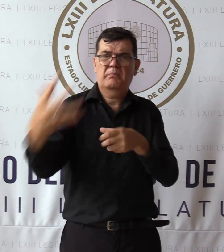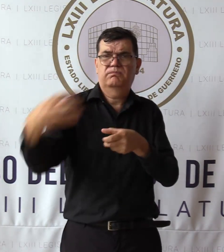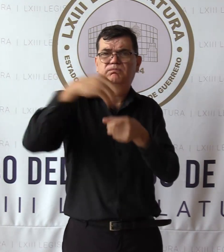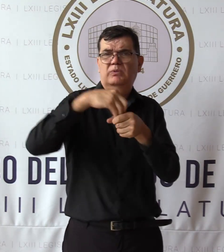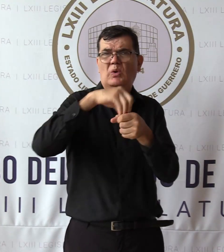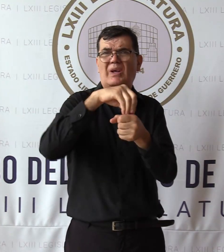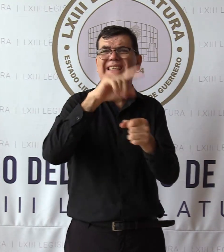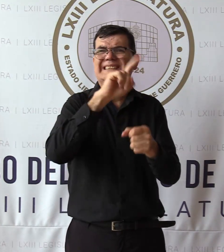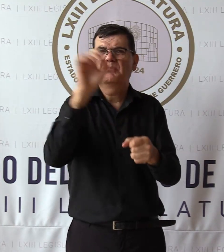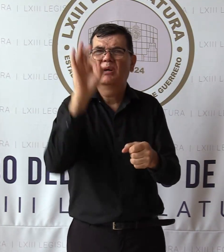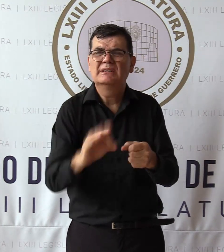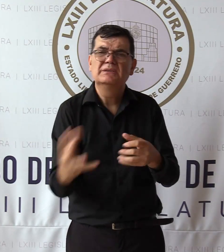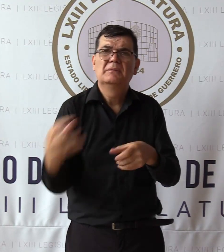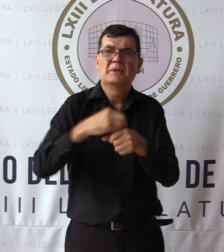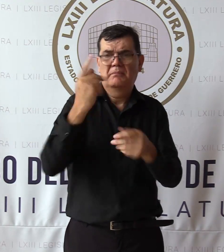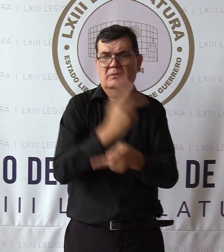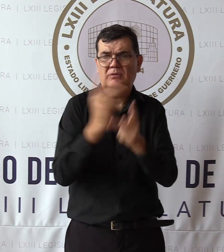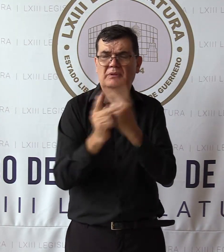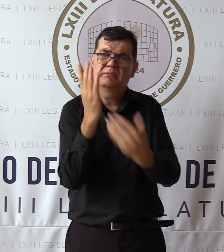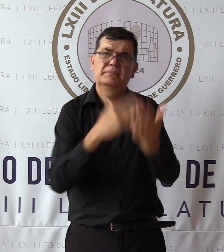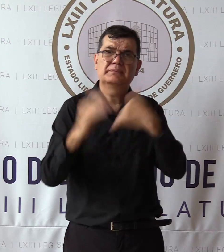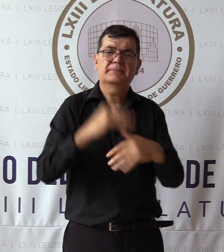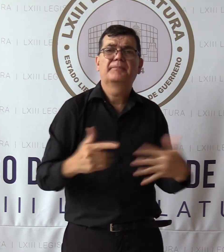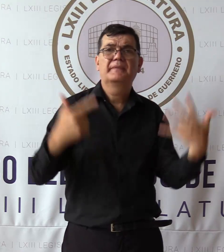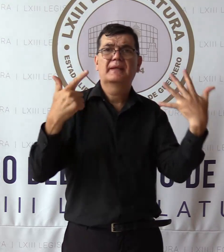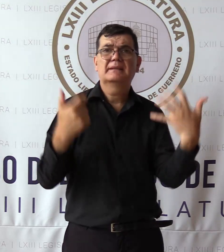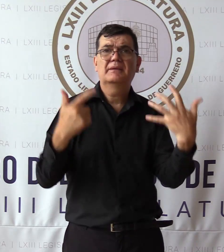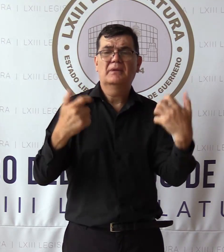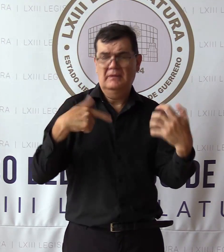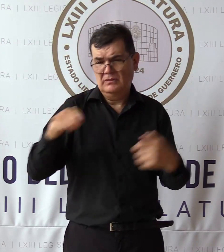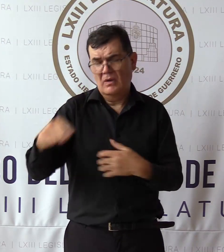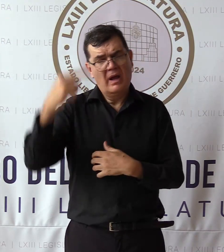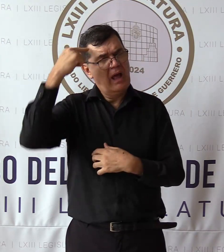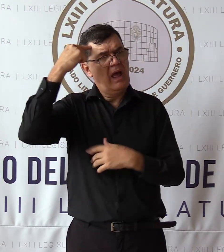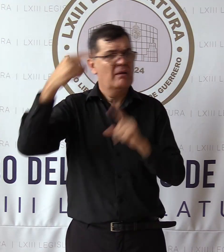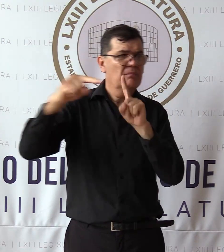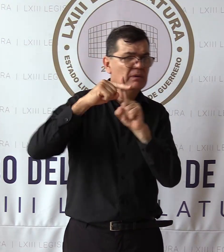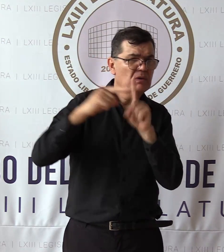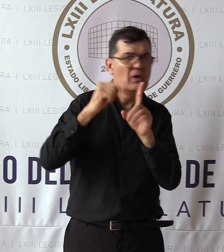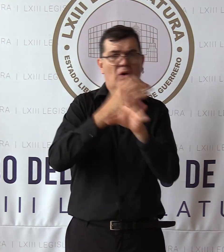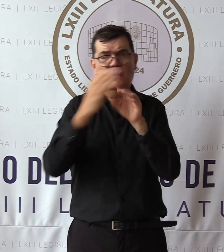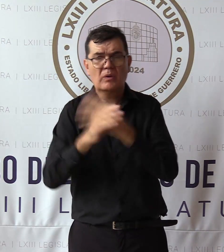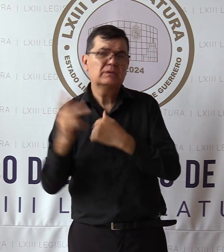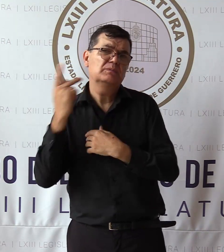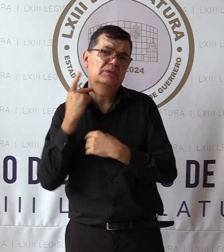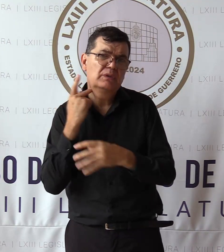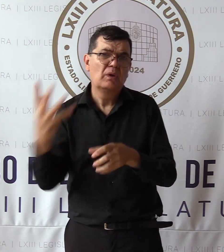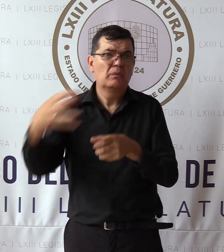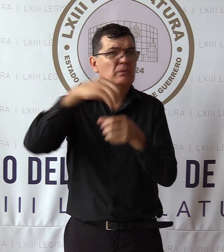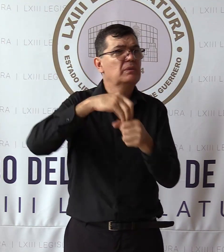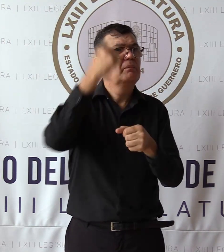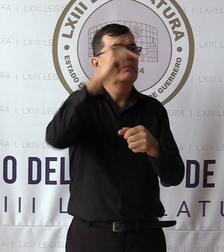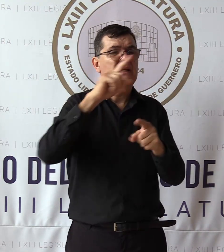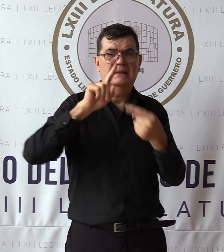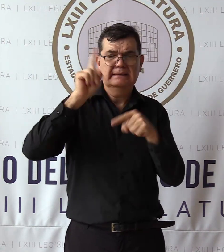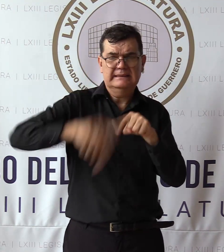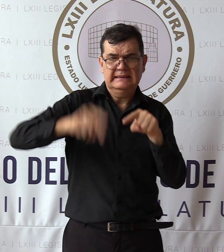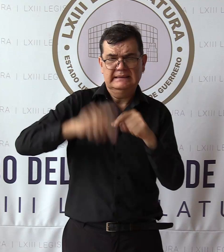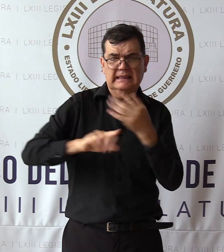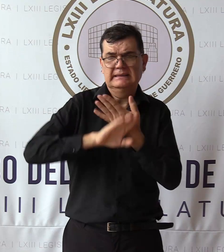y productiva. 7. Promover actitudes, prácticas y políticas inclusivas para la eliminación de las barreras del